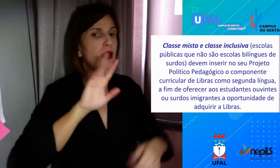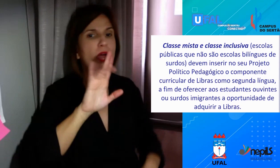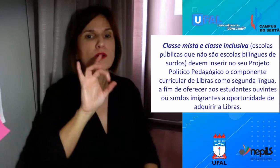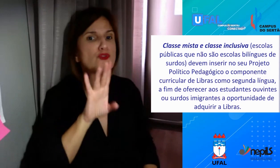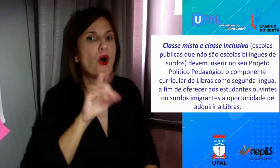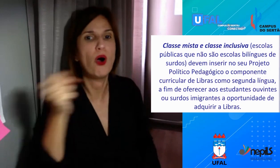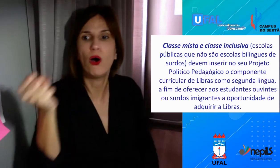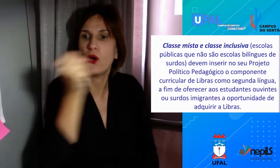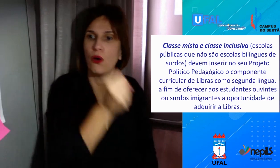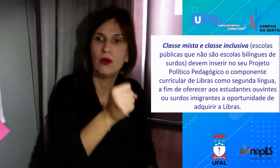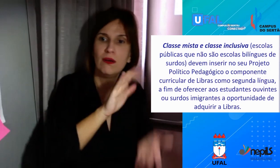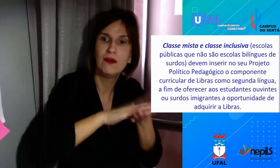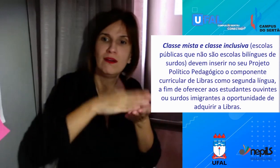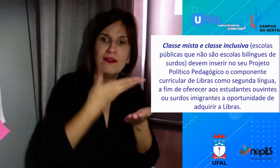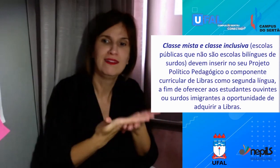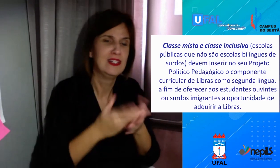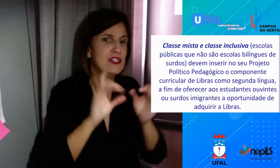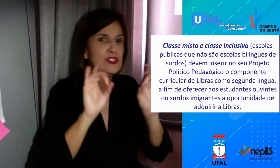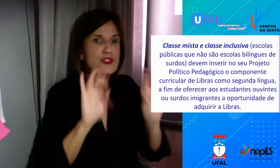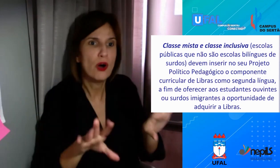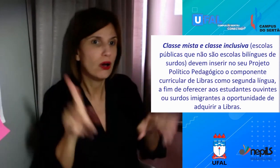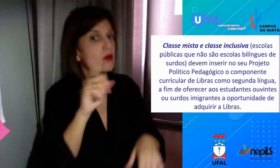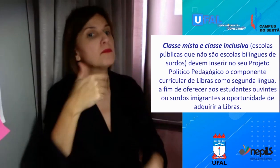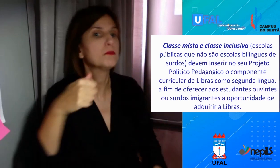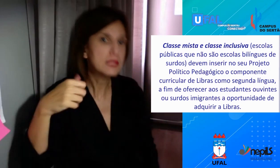porém, a língua de sinais precisa seguir sendo